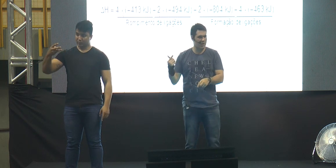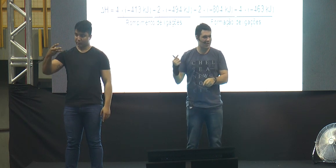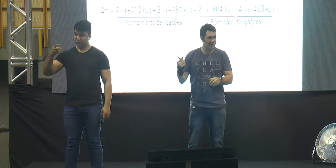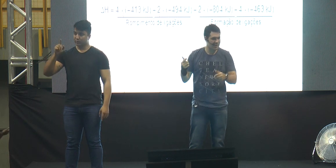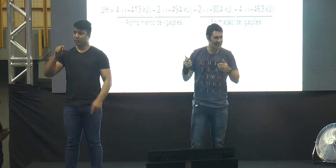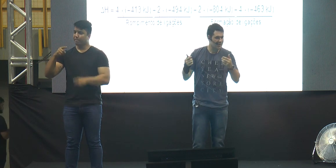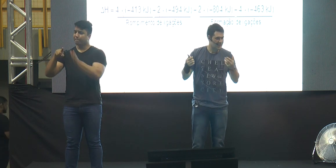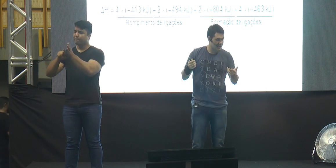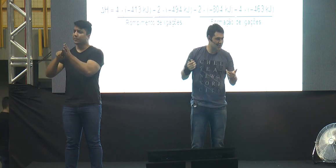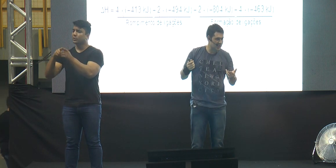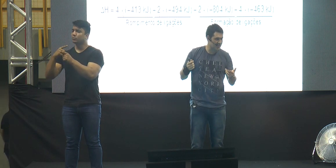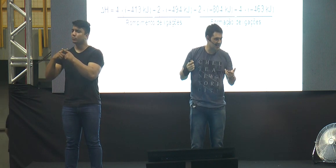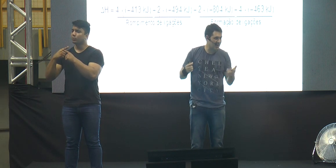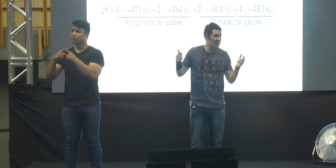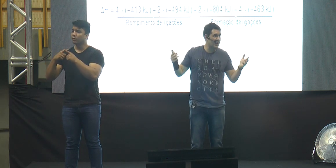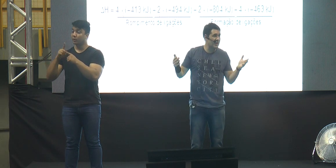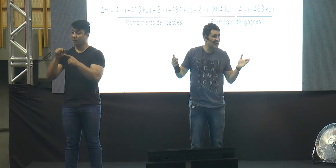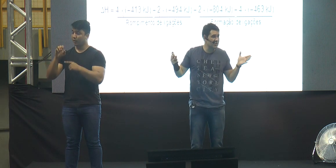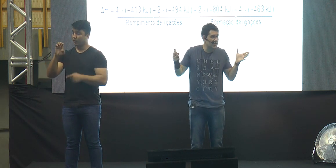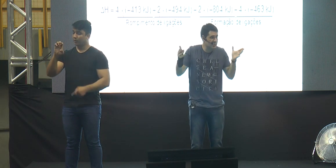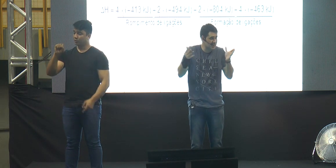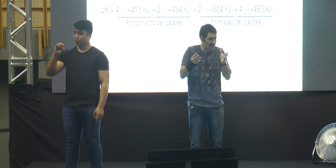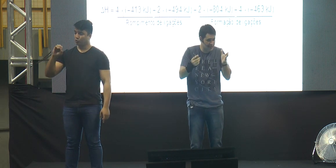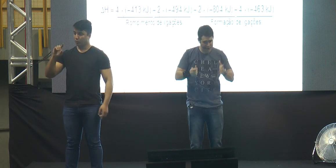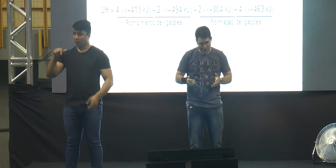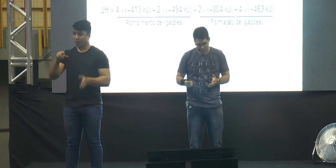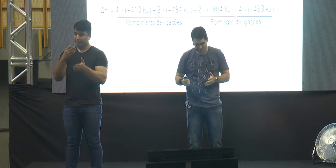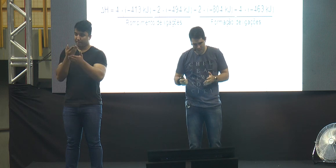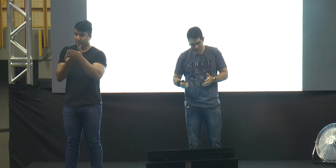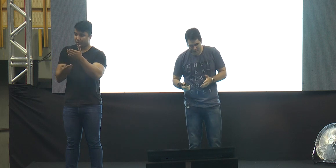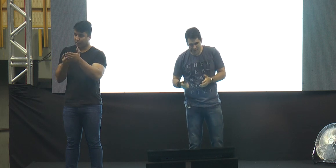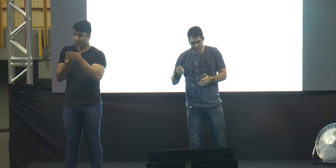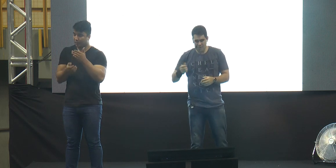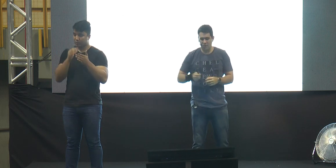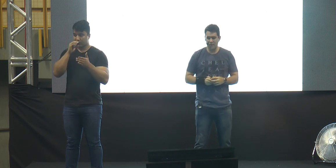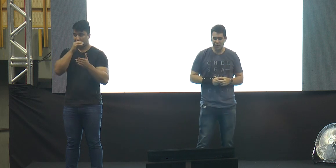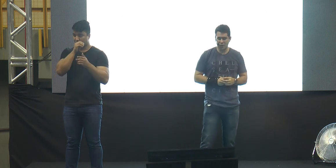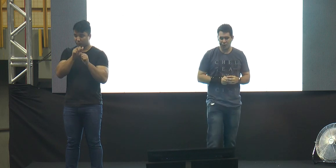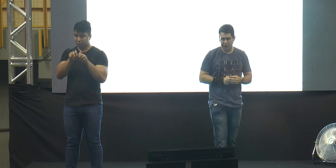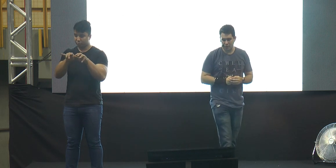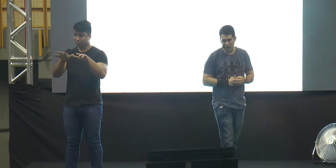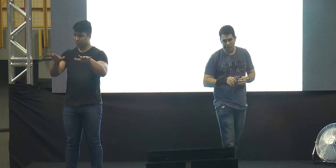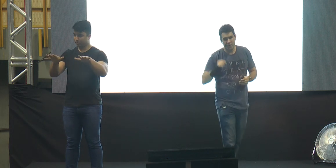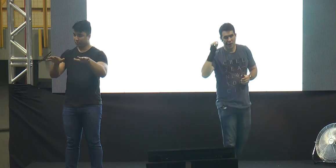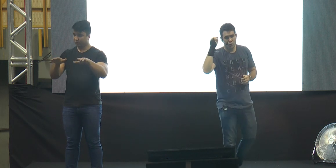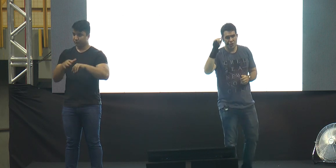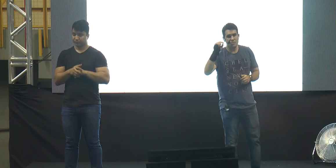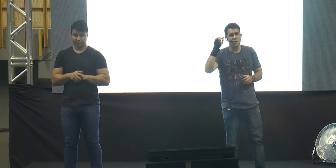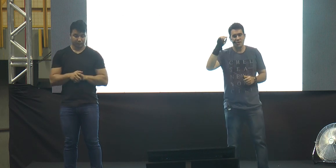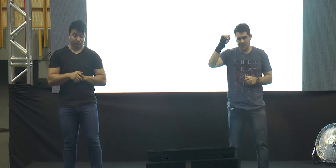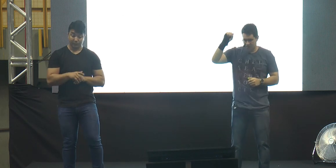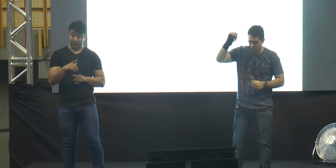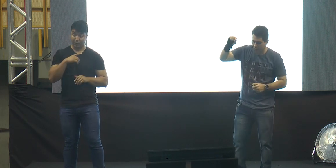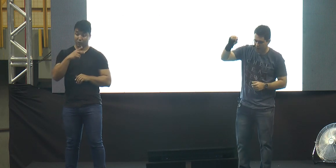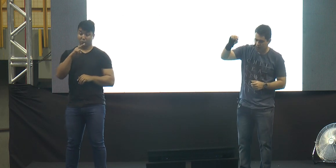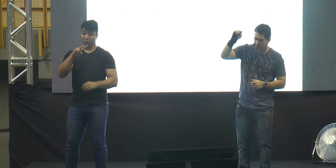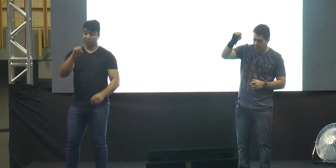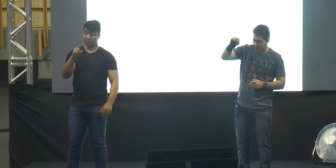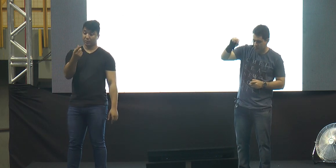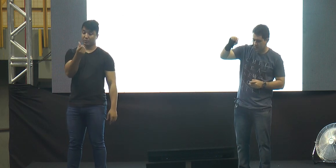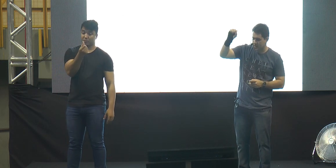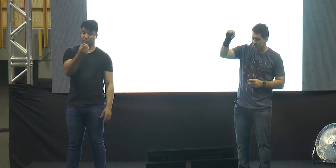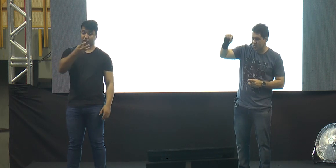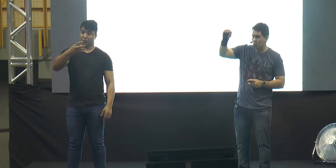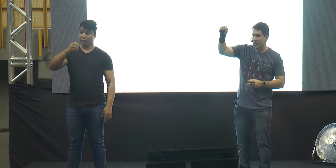sempre vai ser o quê? Exotérmico. Agora, galera, eu vou tirar o saldo energético. Tirando o saldo energético, o que é que eu tenho?